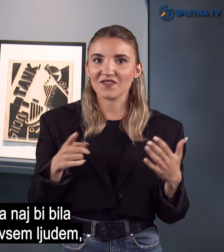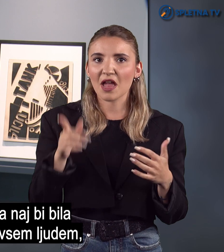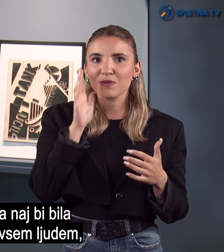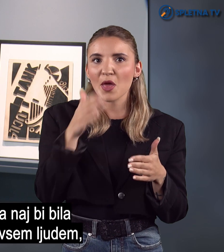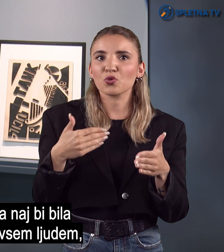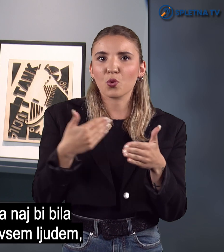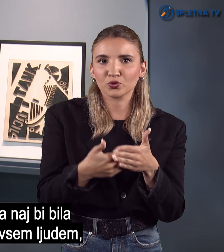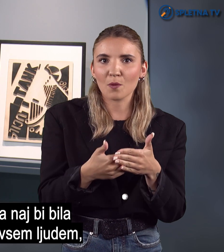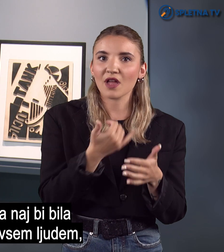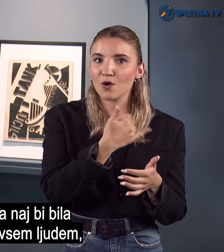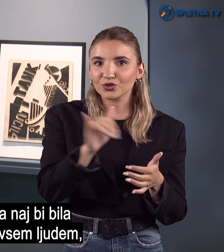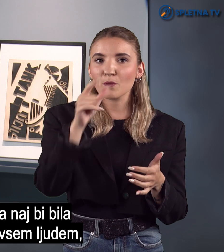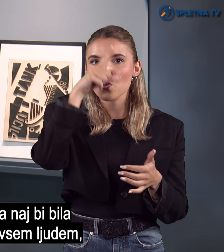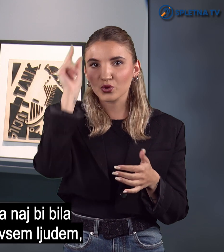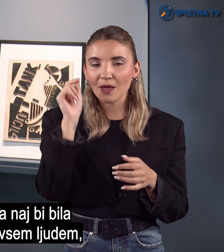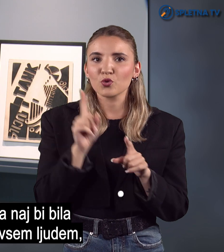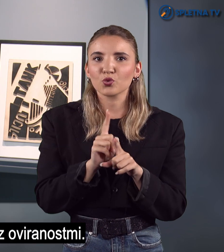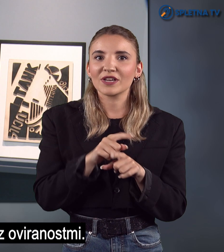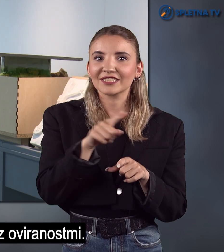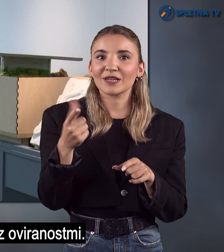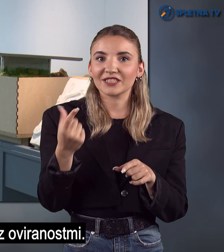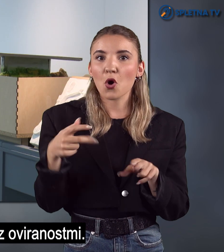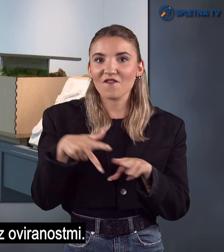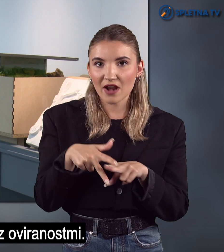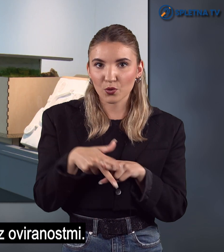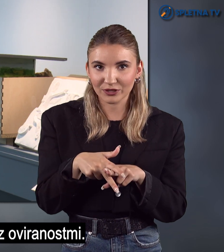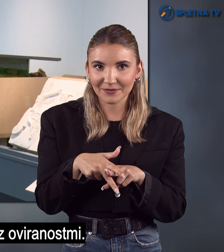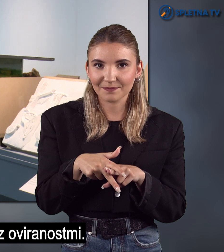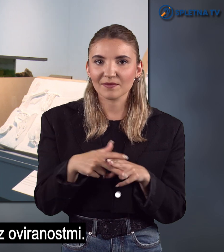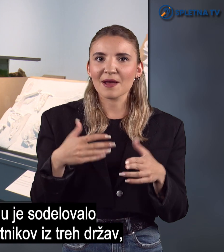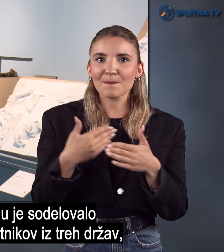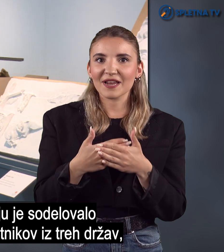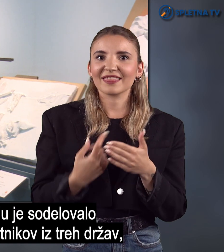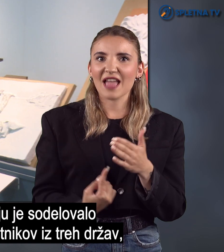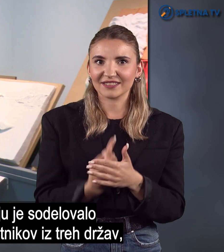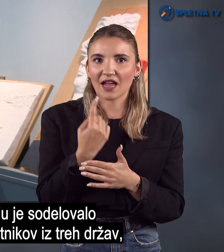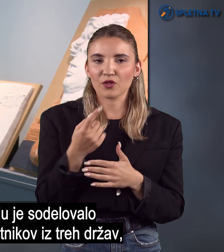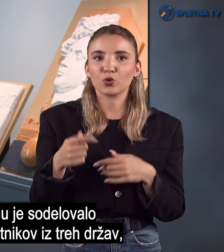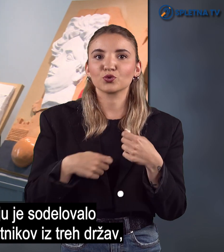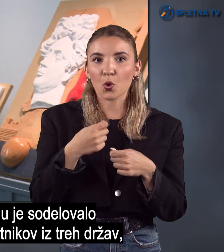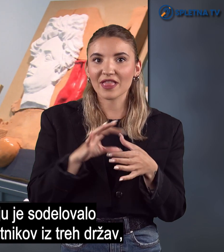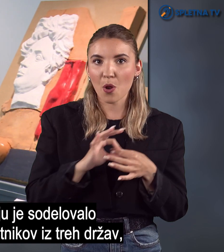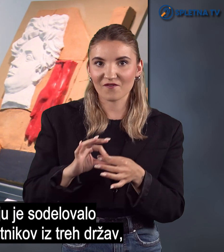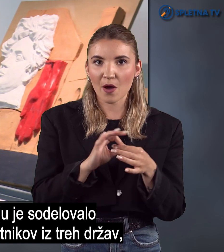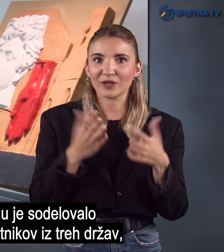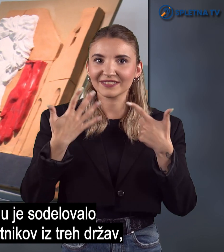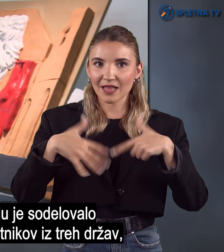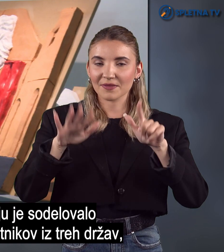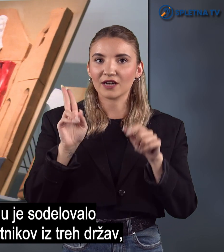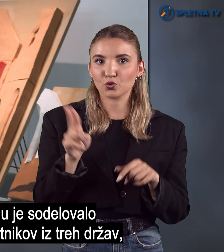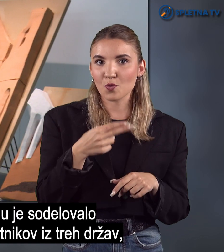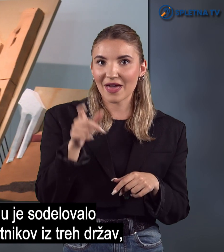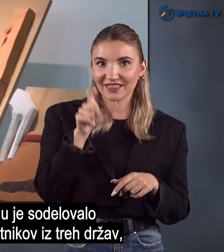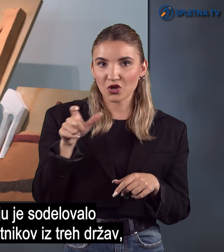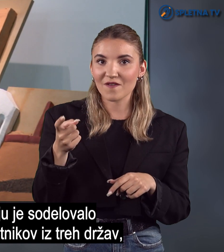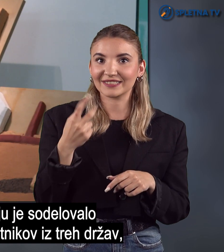Razstava naj bi bila dostopna vsem ljudem, tudi tistim z oviranostmi. Pri nastajanju je sodelovalo 17 umetnikov